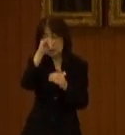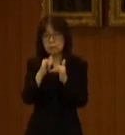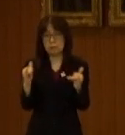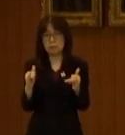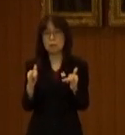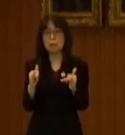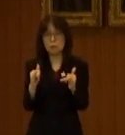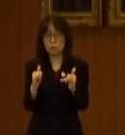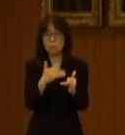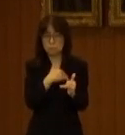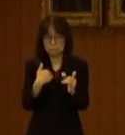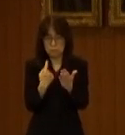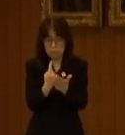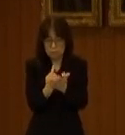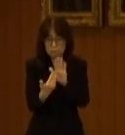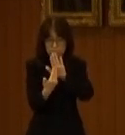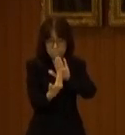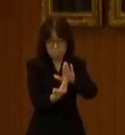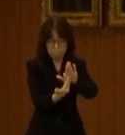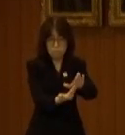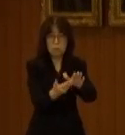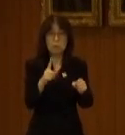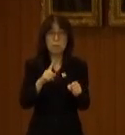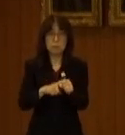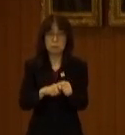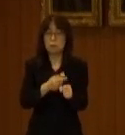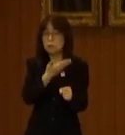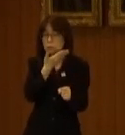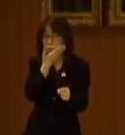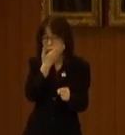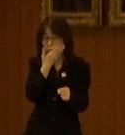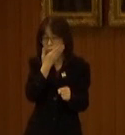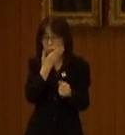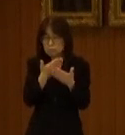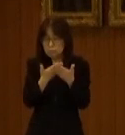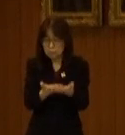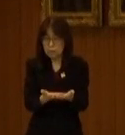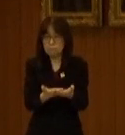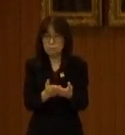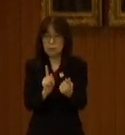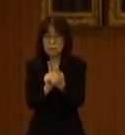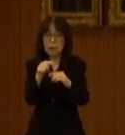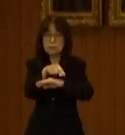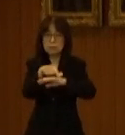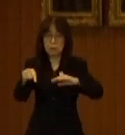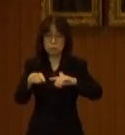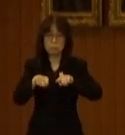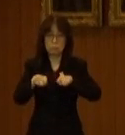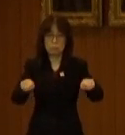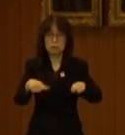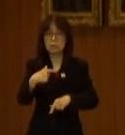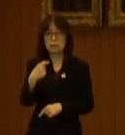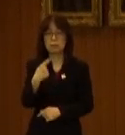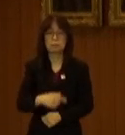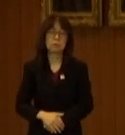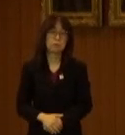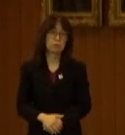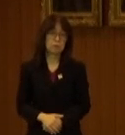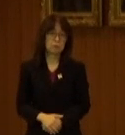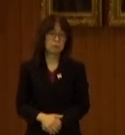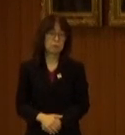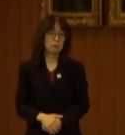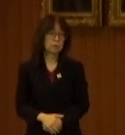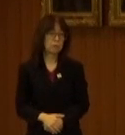小限に抑えるために重点的な対策を取ってまいりたいと考えております。